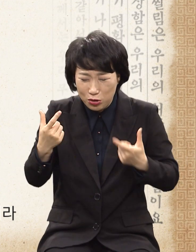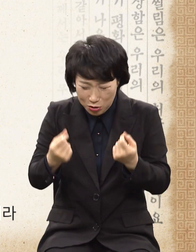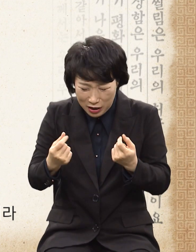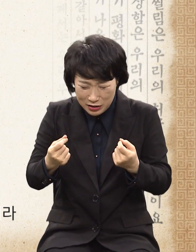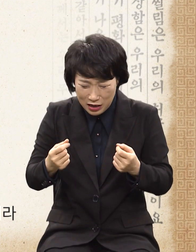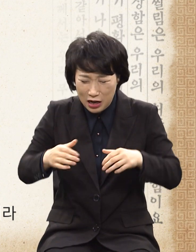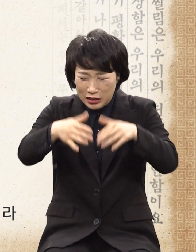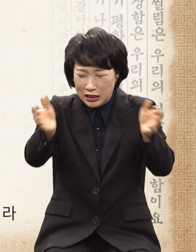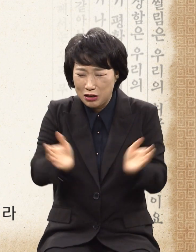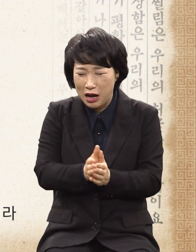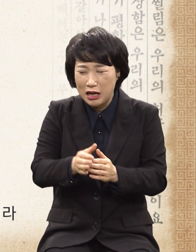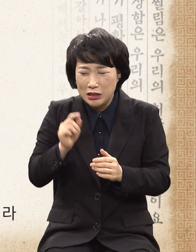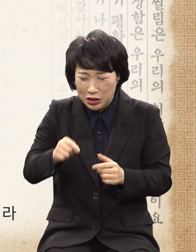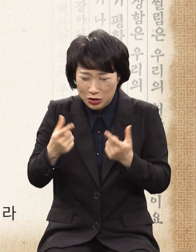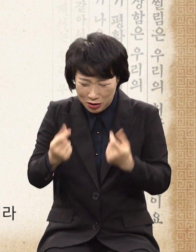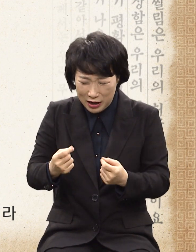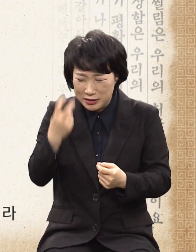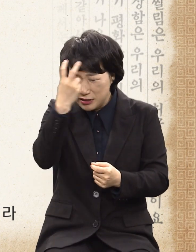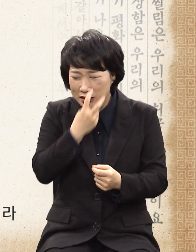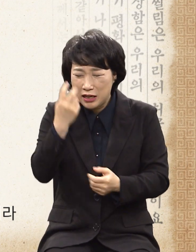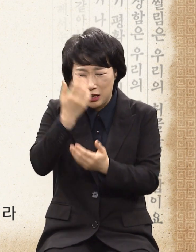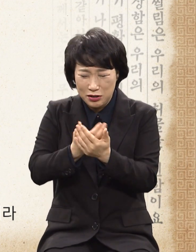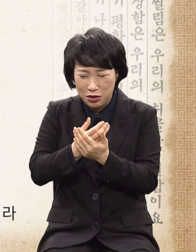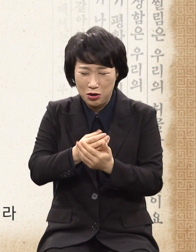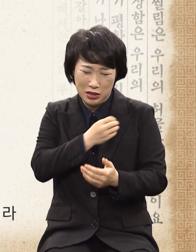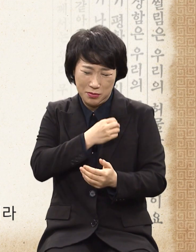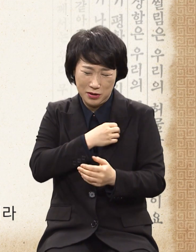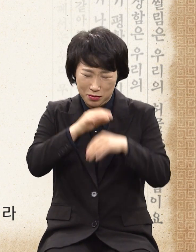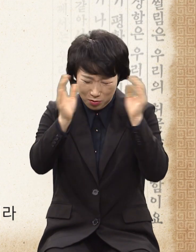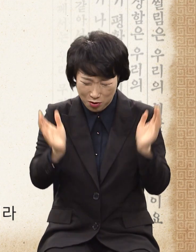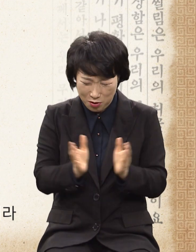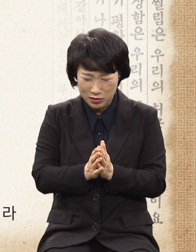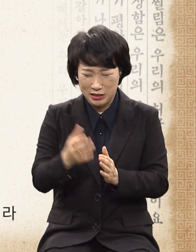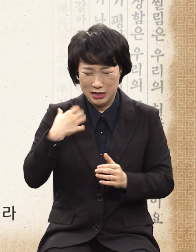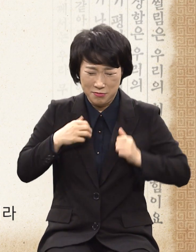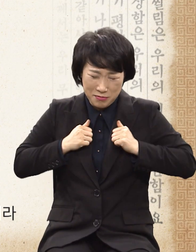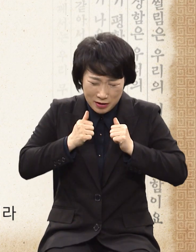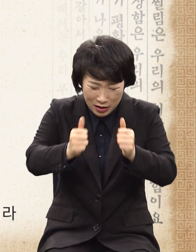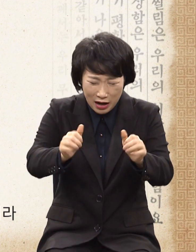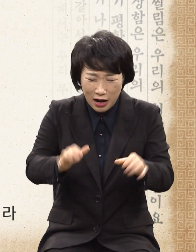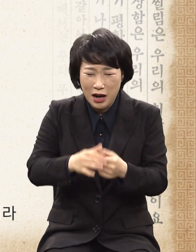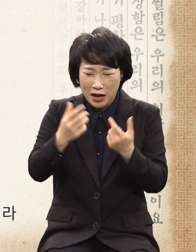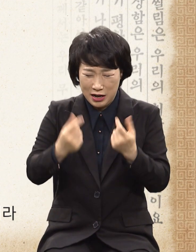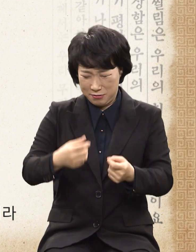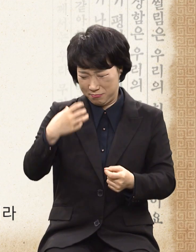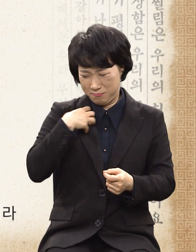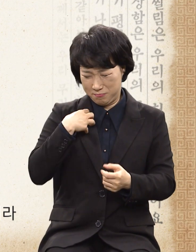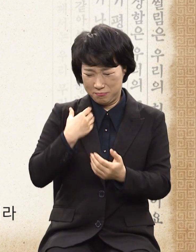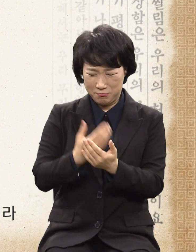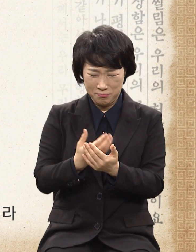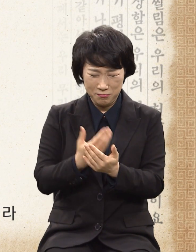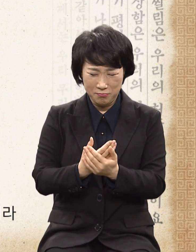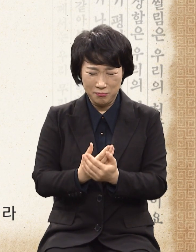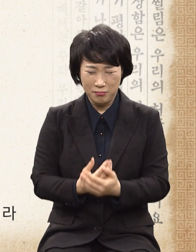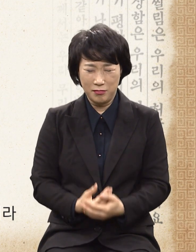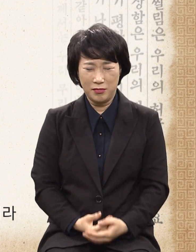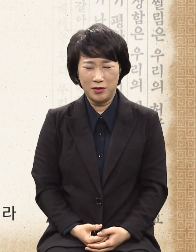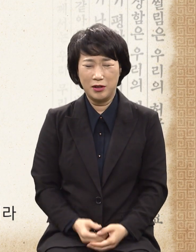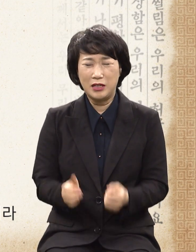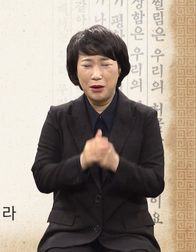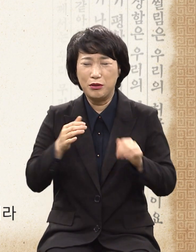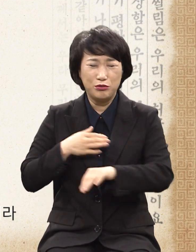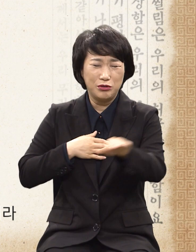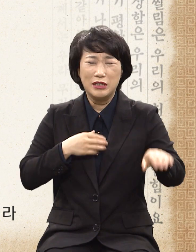하시고 기관 식구 그리하게 하시고 임원들도 모든 책임을 다 짓고 그리 해내게 도와주시옵소서.